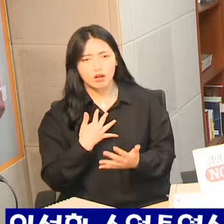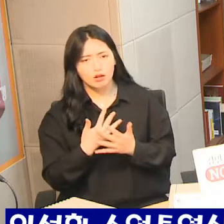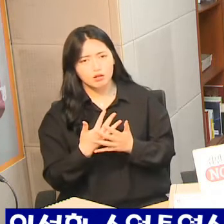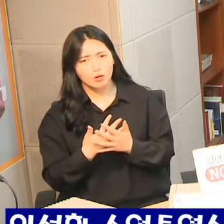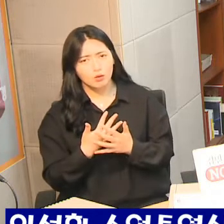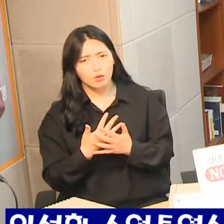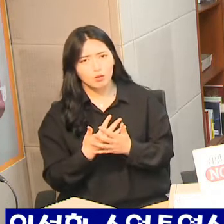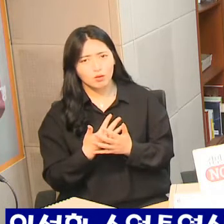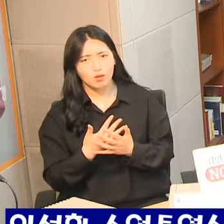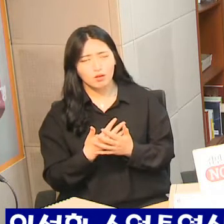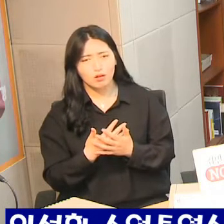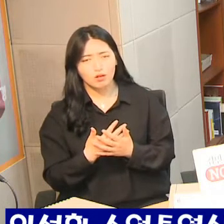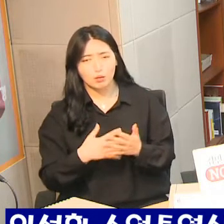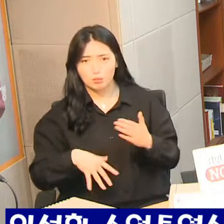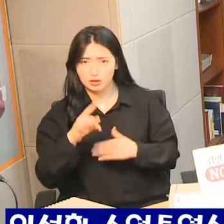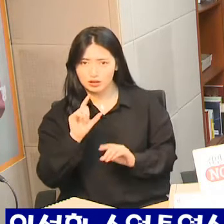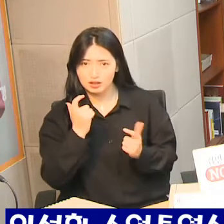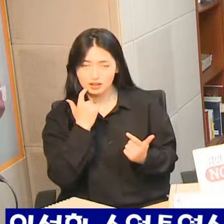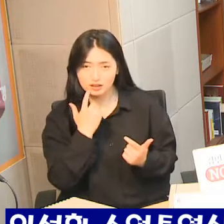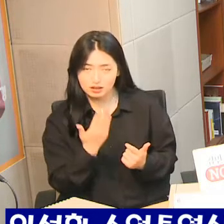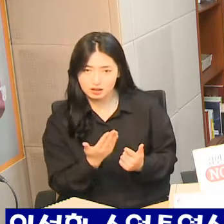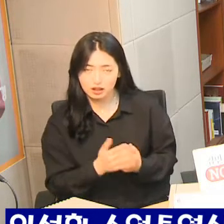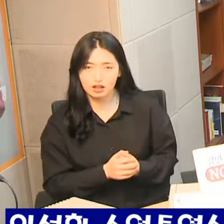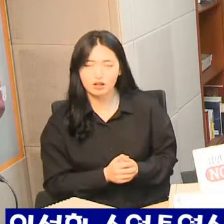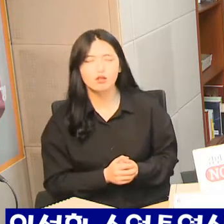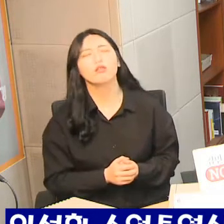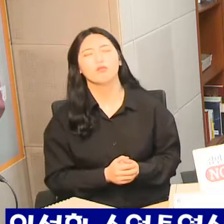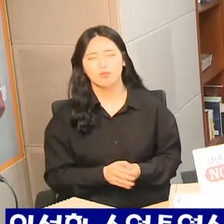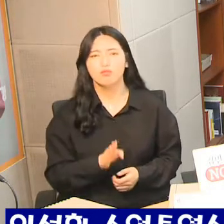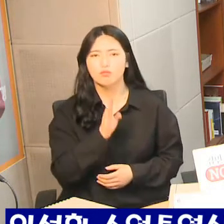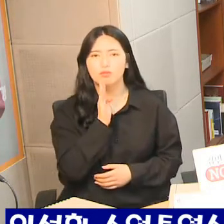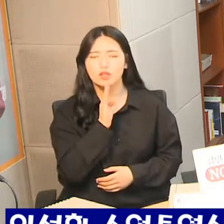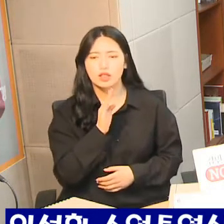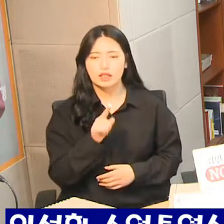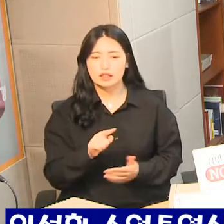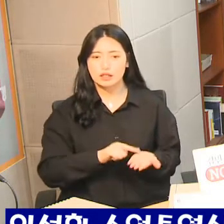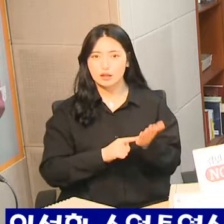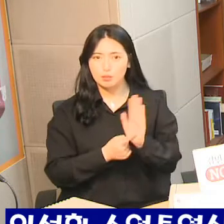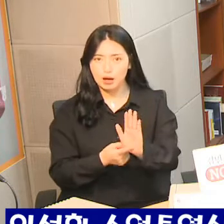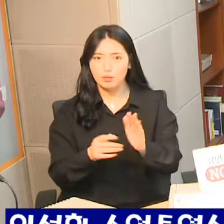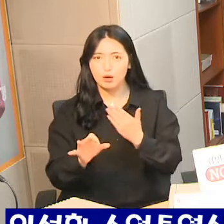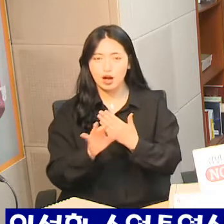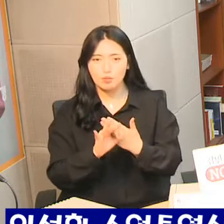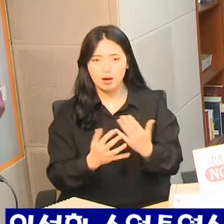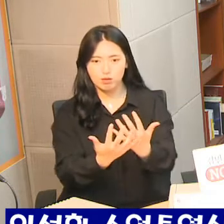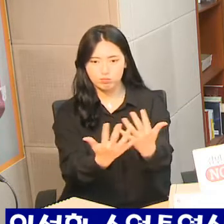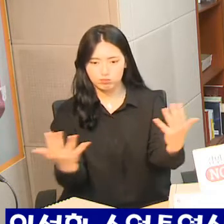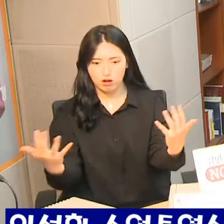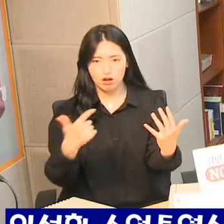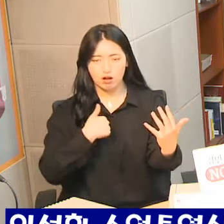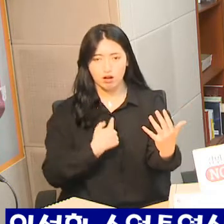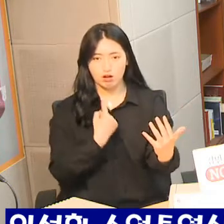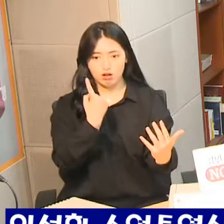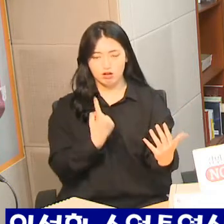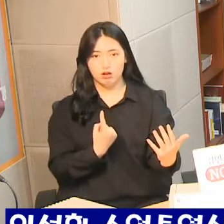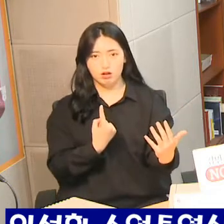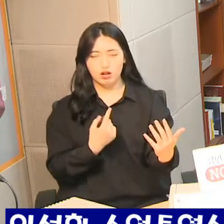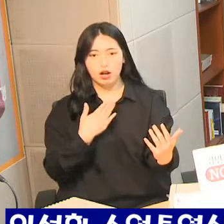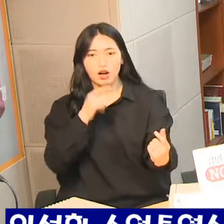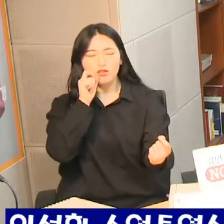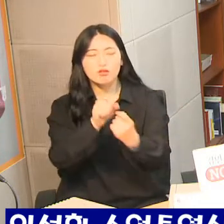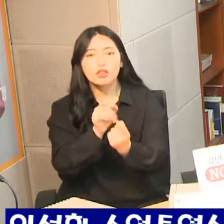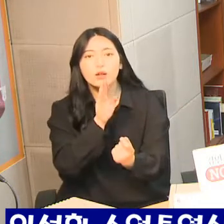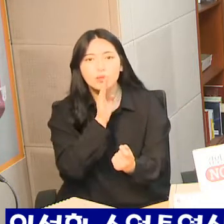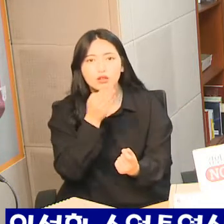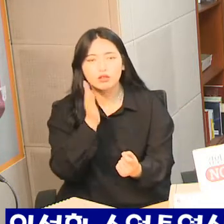두려움 이런 게 제일 먼저 좀 앞서지 않을까? 네. 네. 아무래도 이제 발표하면은 대중 앞에서, 다른 사람들 앞에서, 내가 친한